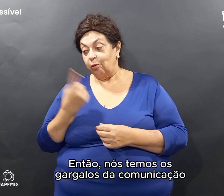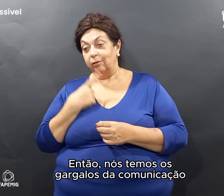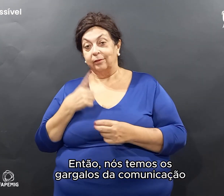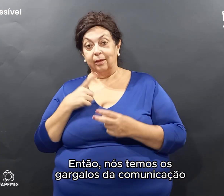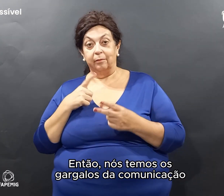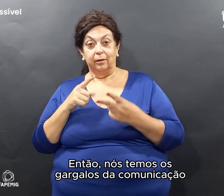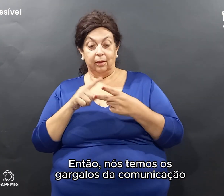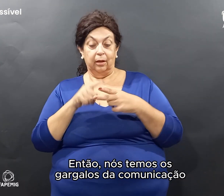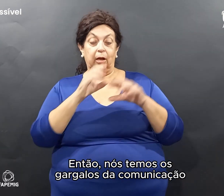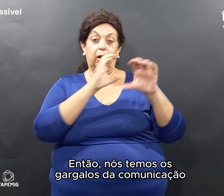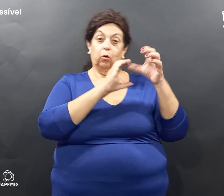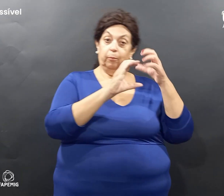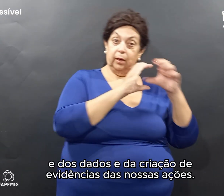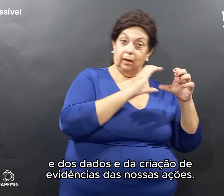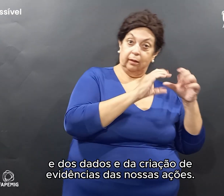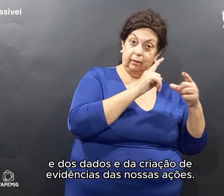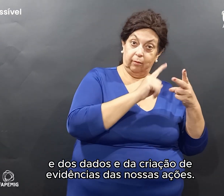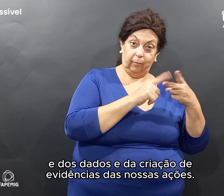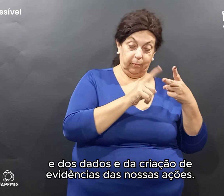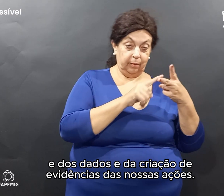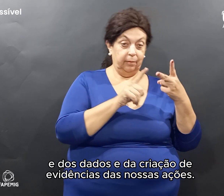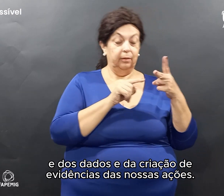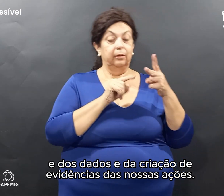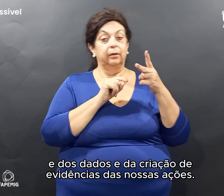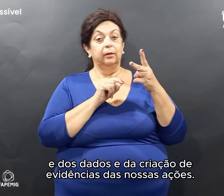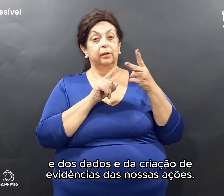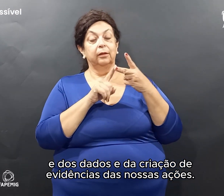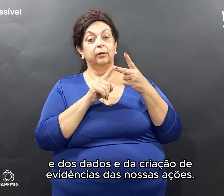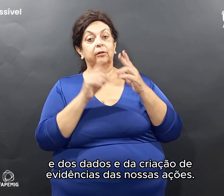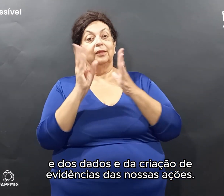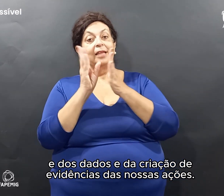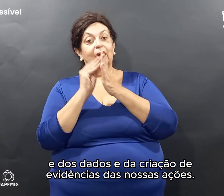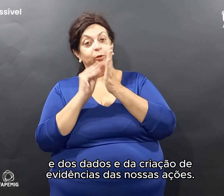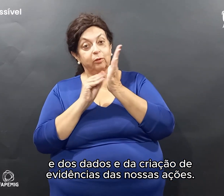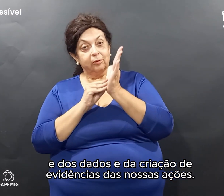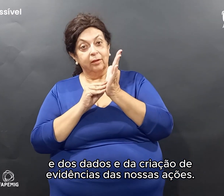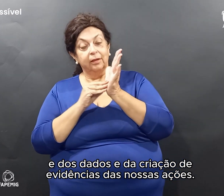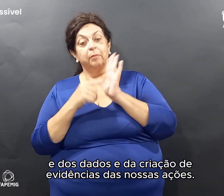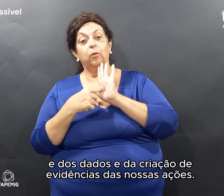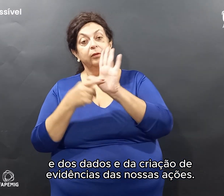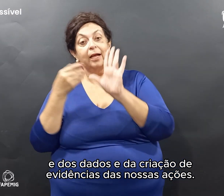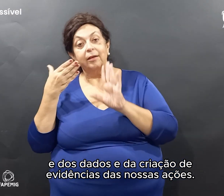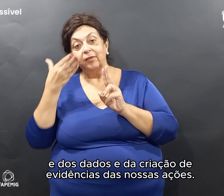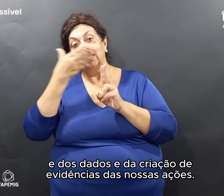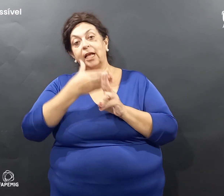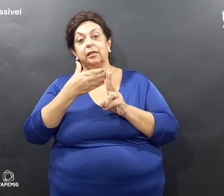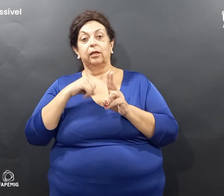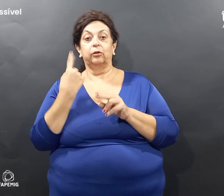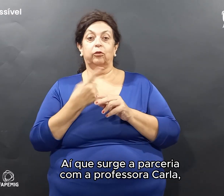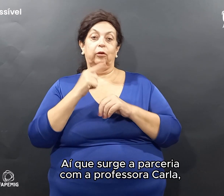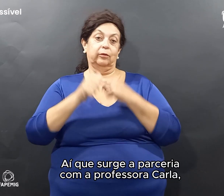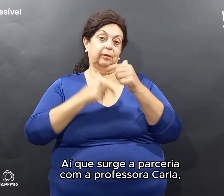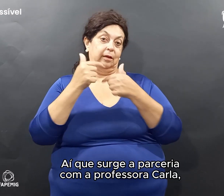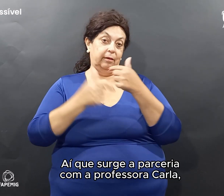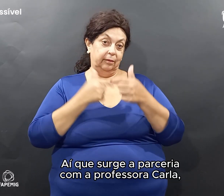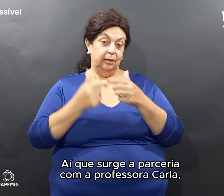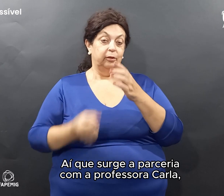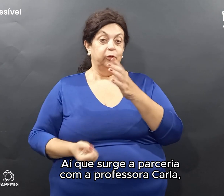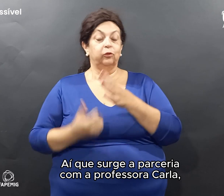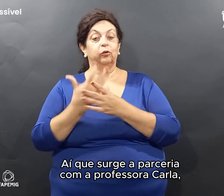da comunicação e dos dados e da criação de evidências das nossas ações. Aí que surge aí a